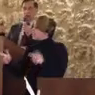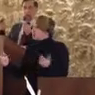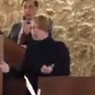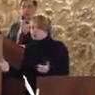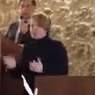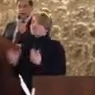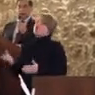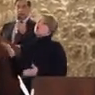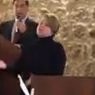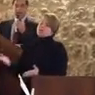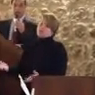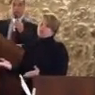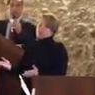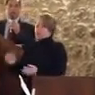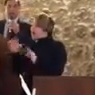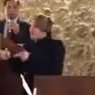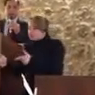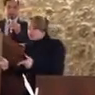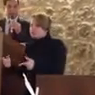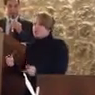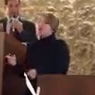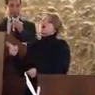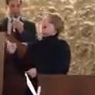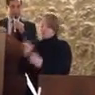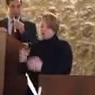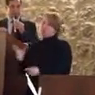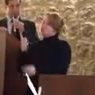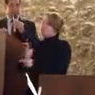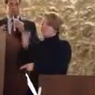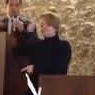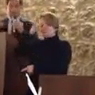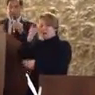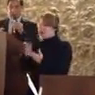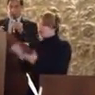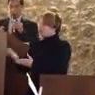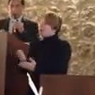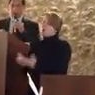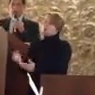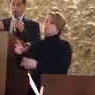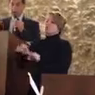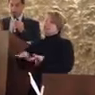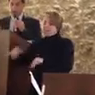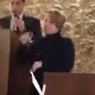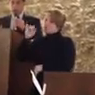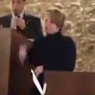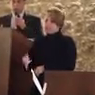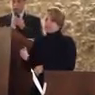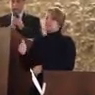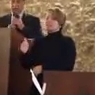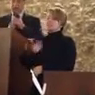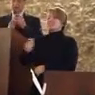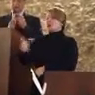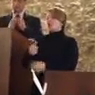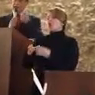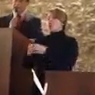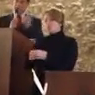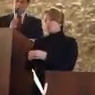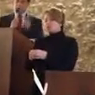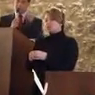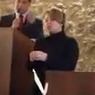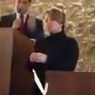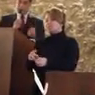il volontariato è una risorsa dello Stato, del territorio, delle singole comunità. Ma